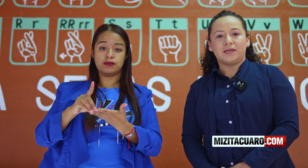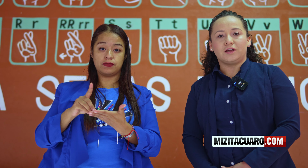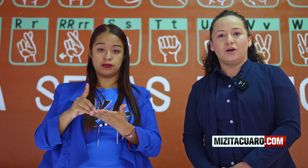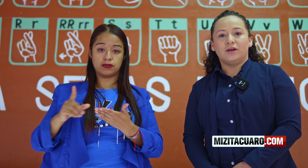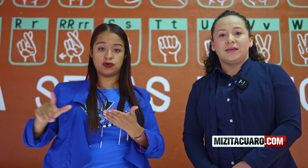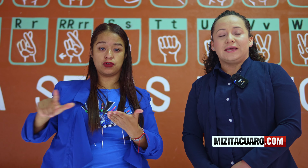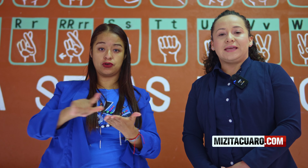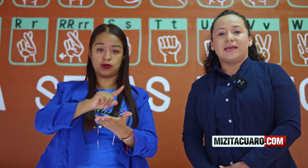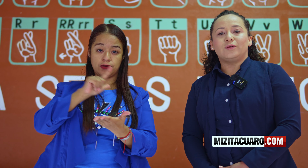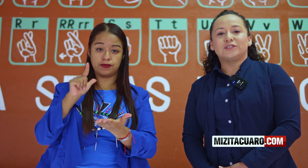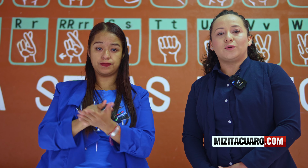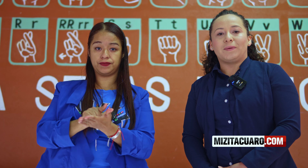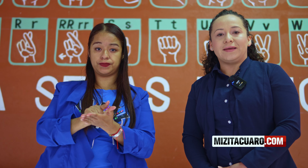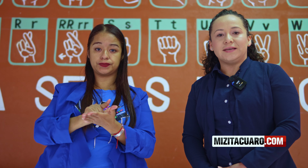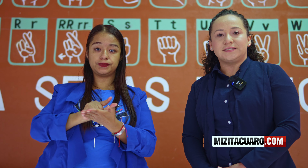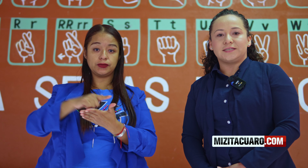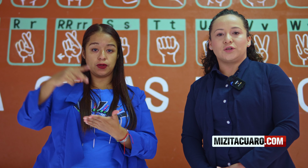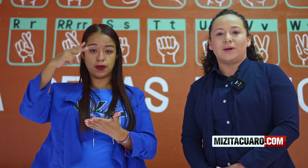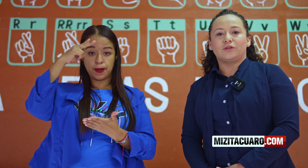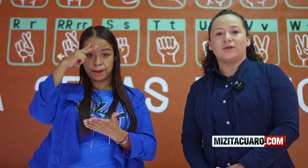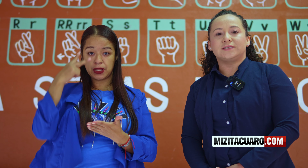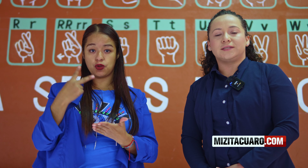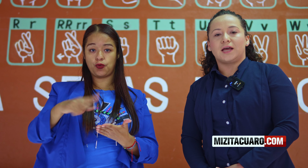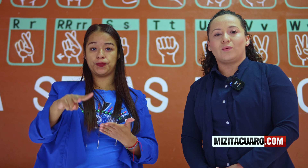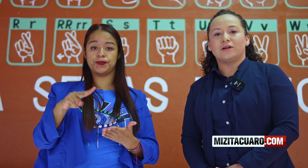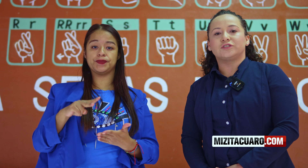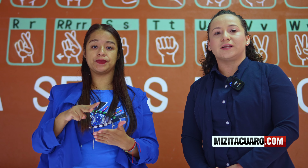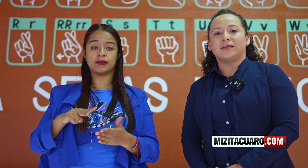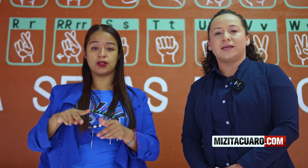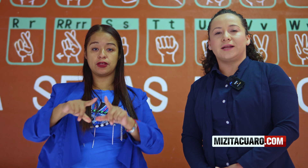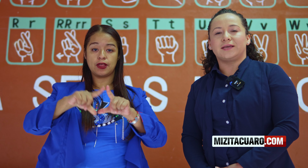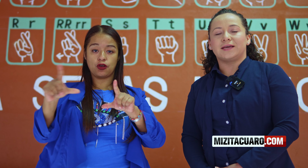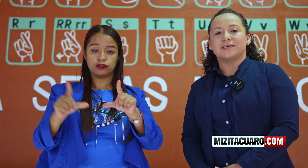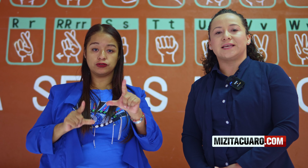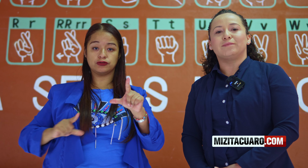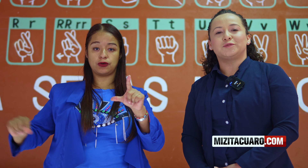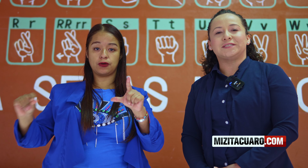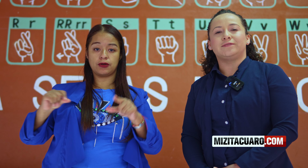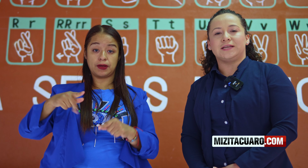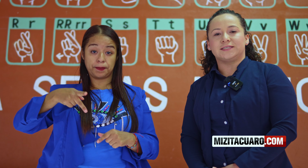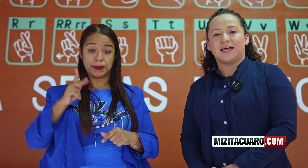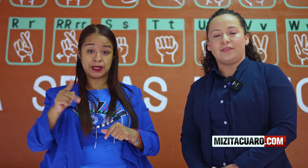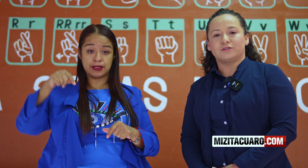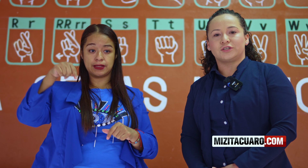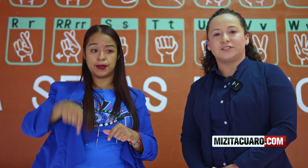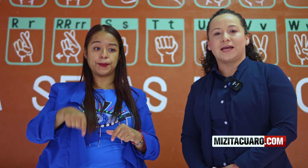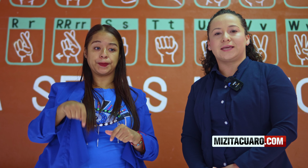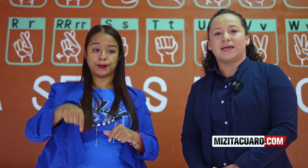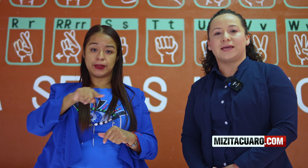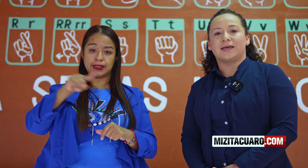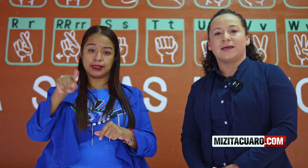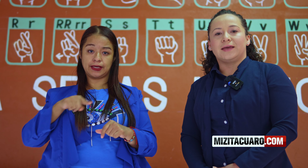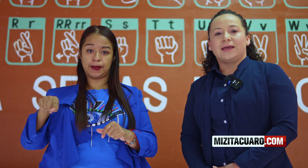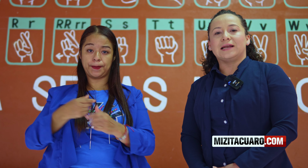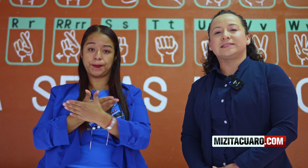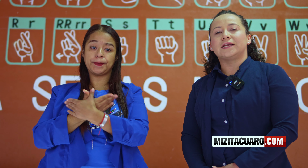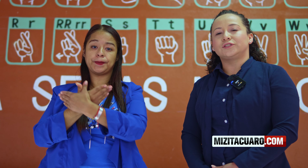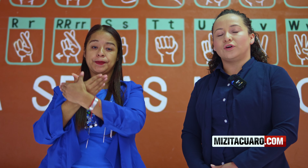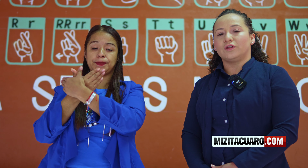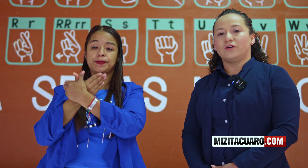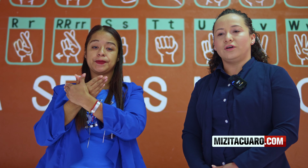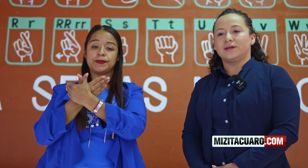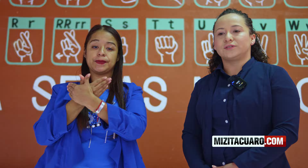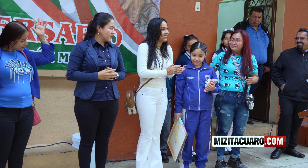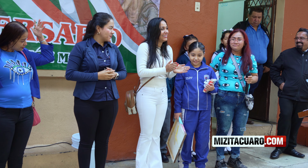de México, y en nuestro país y sobre todo en Zitácuaro se requiere que seamos visibilizados, ya que el